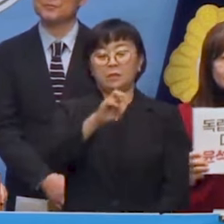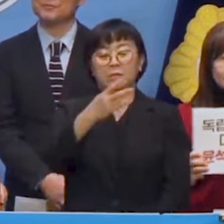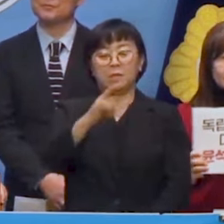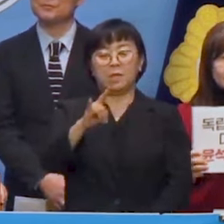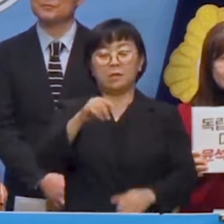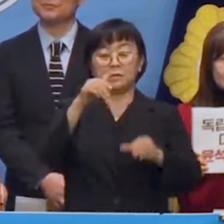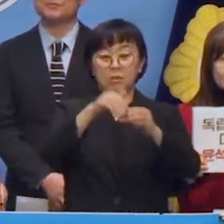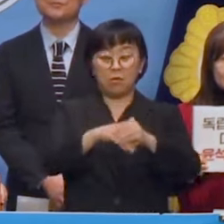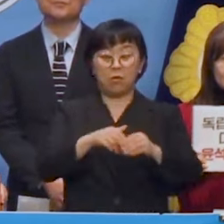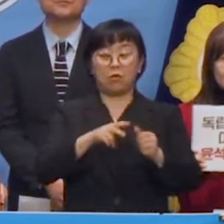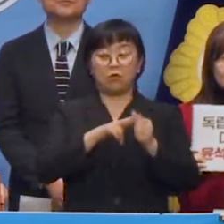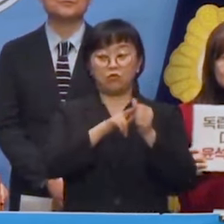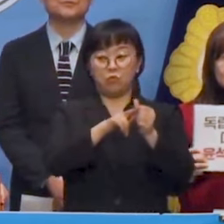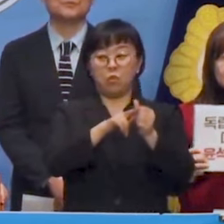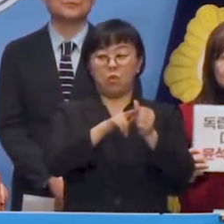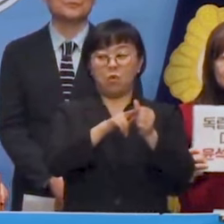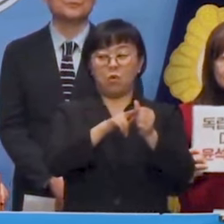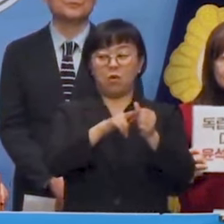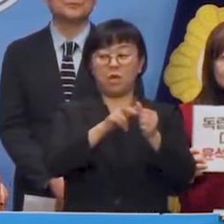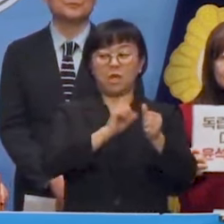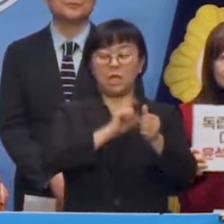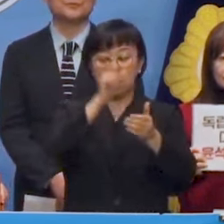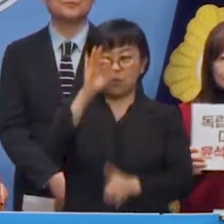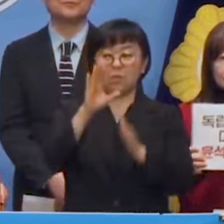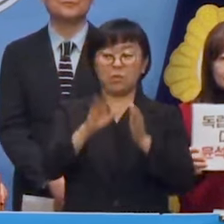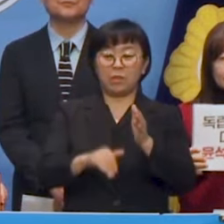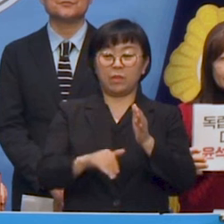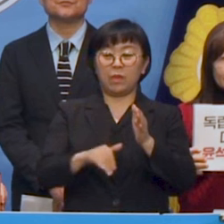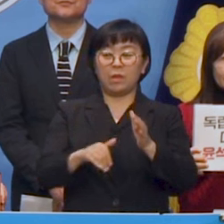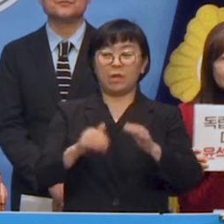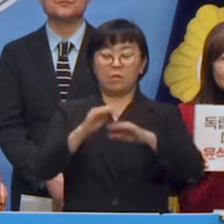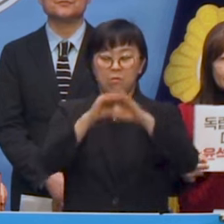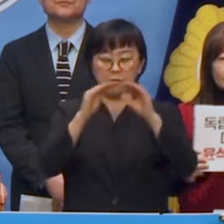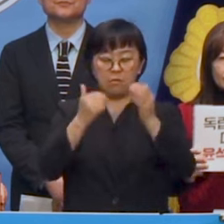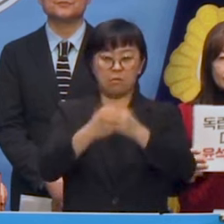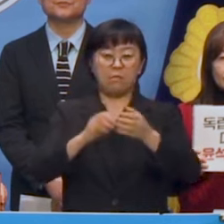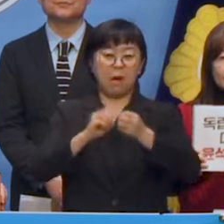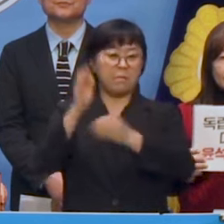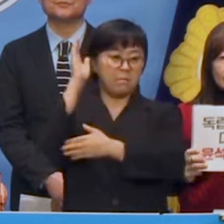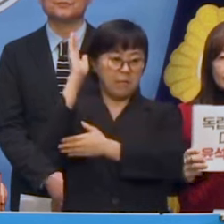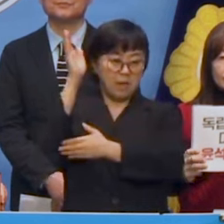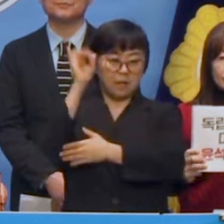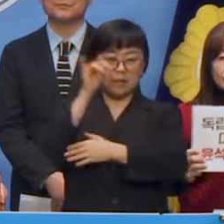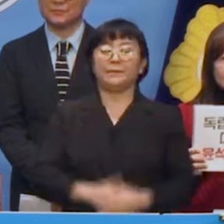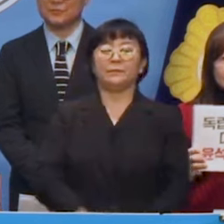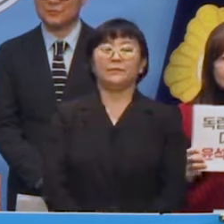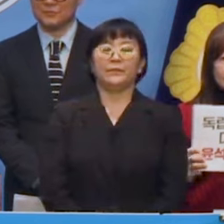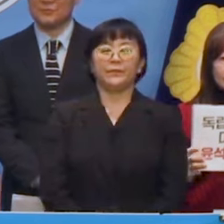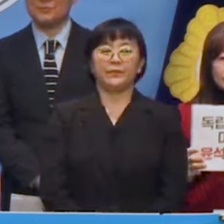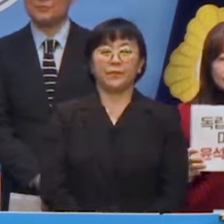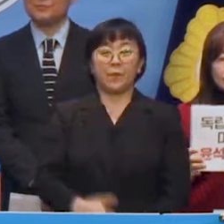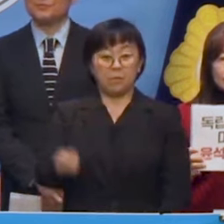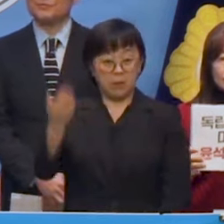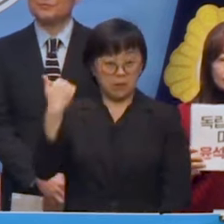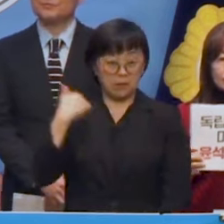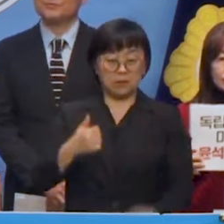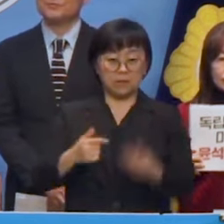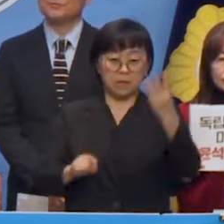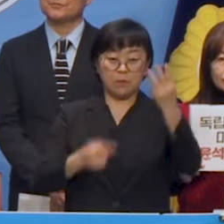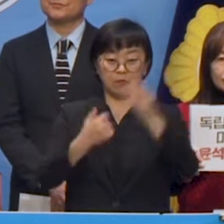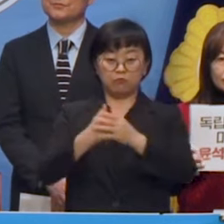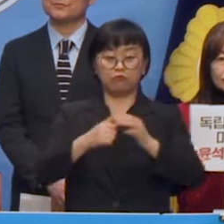총선에 출마한 국힘당 후보들의 면면을 살펴보면 모두 이 같은 망발을 쏟아내는 자들입니다. 얼마 전이